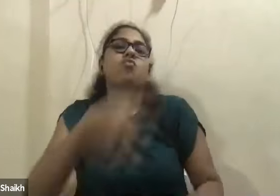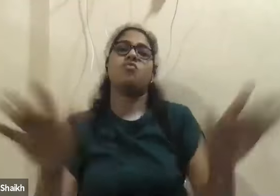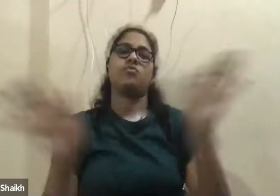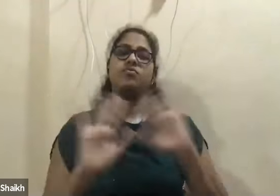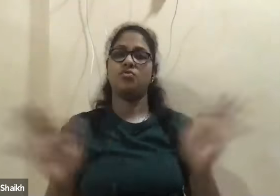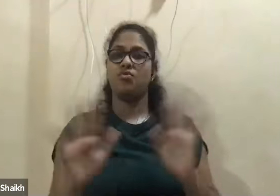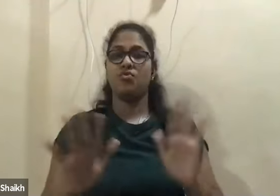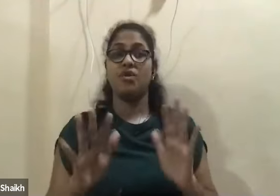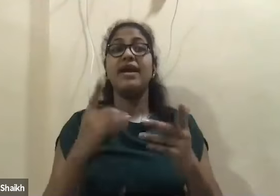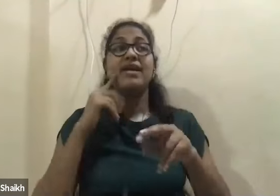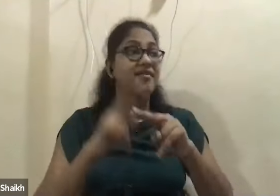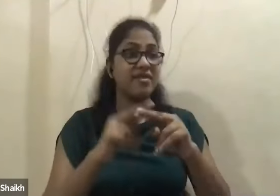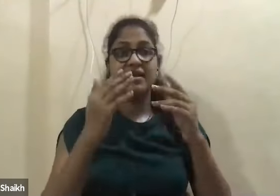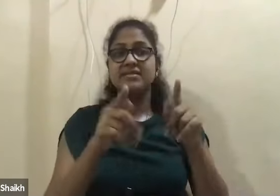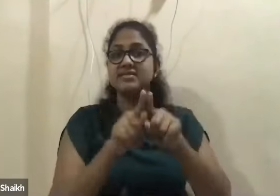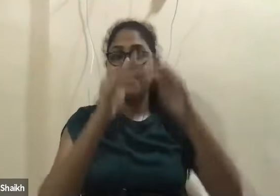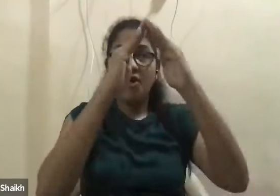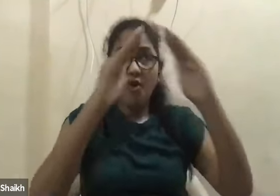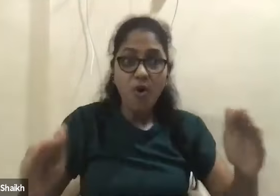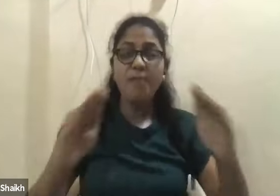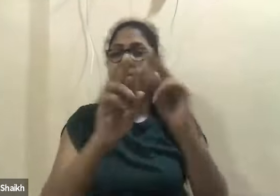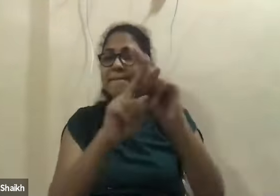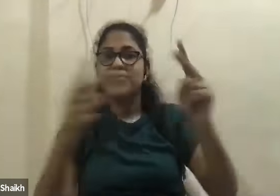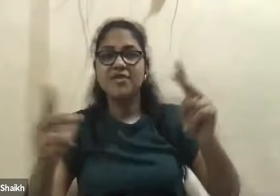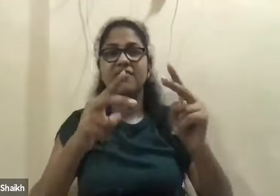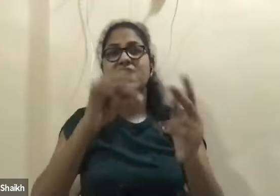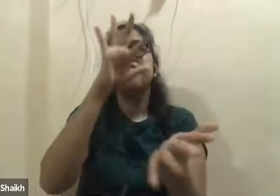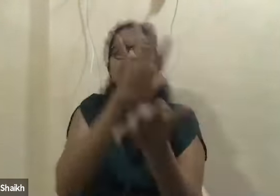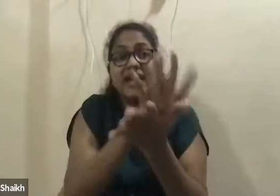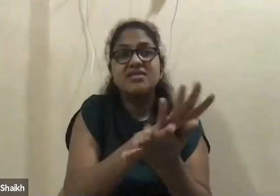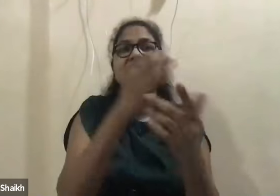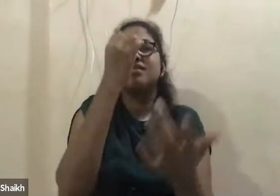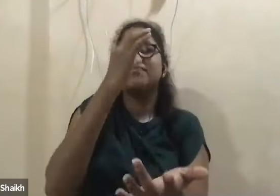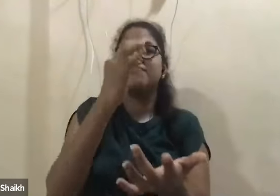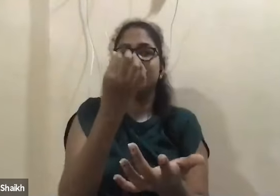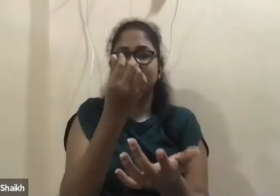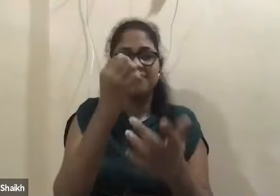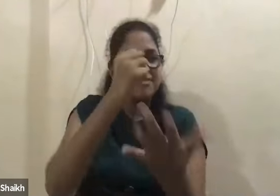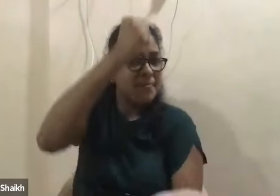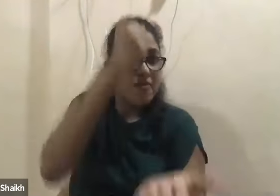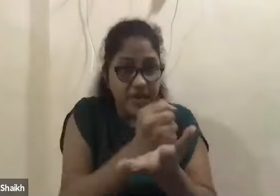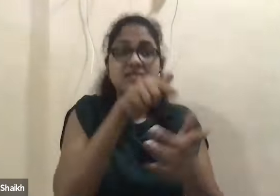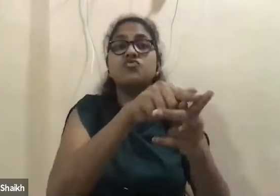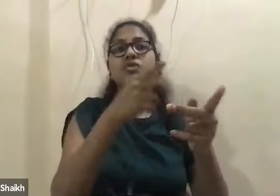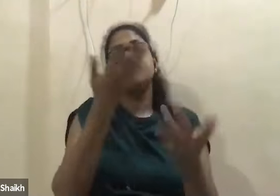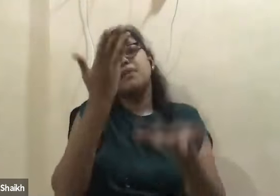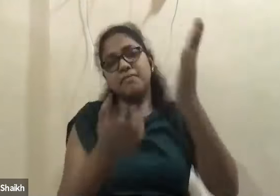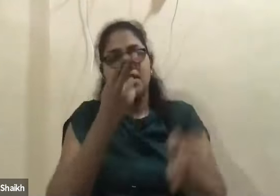इमूवेबल प्रॉपर्टी है तो उसको रेंट पे डाला जा सकता है, उसको लीज पे डाला जा सकता है, इस तरह की चीजें। और इट